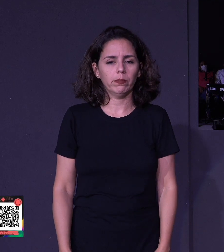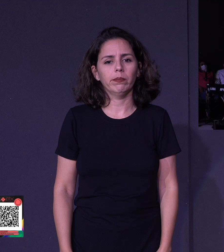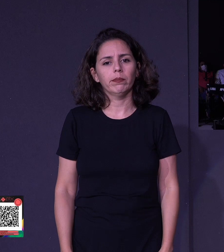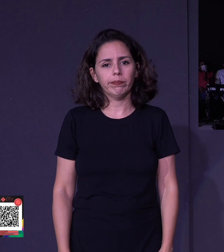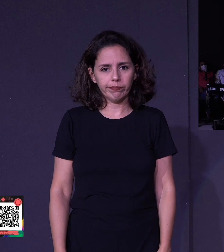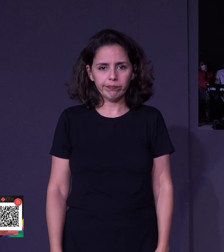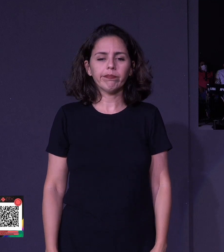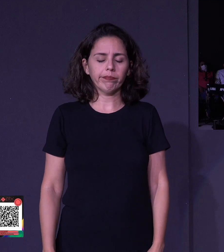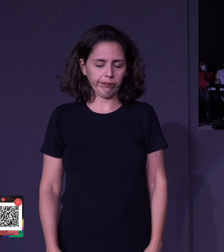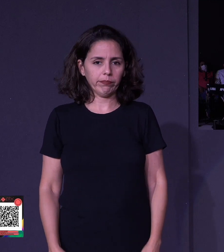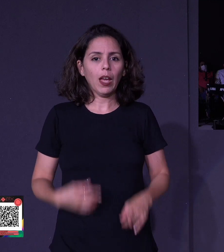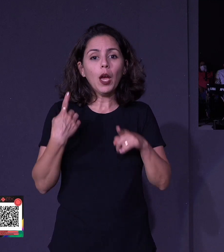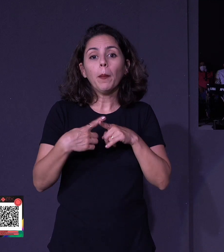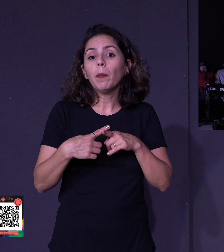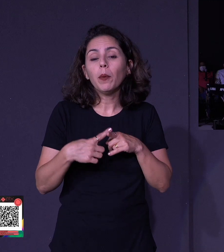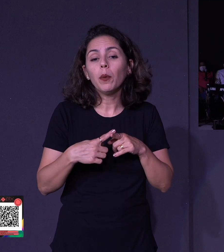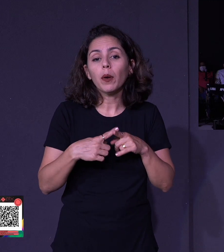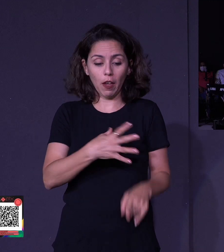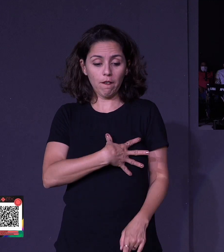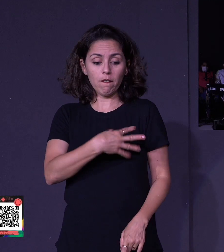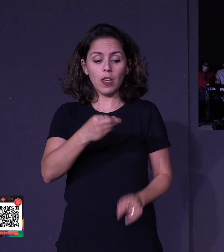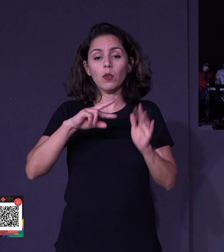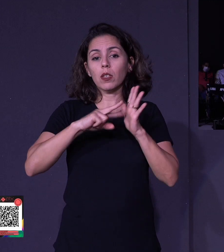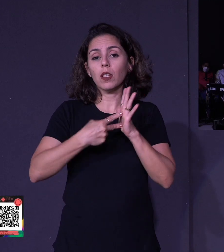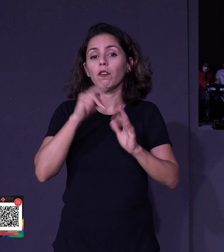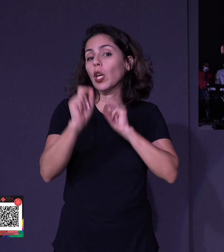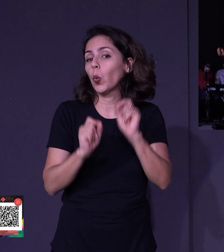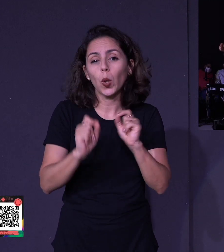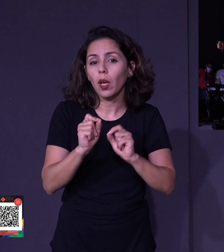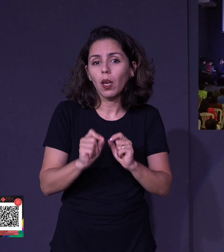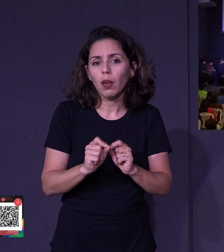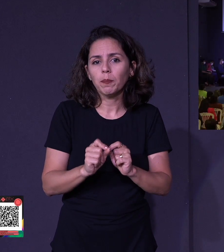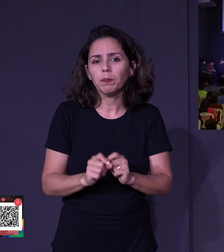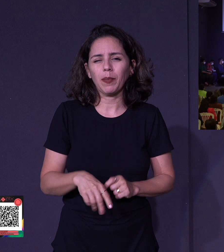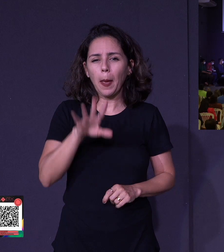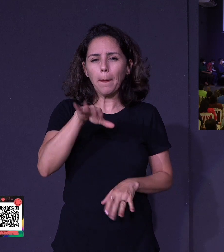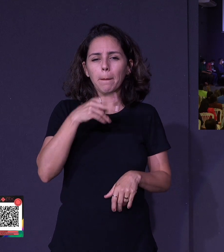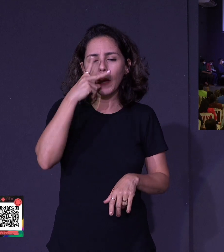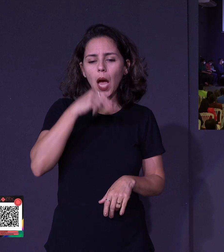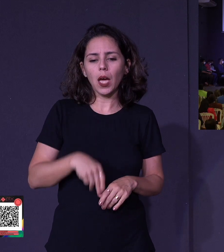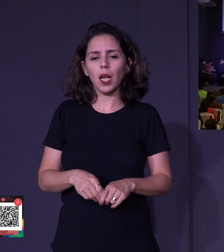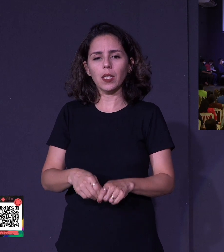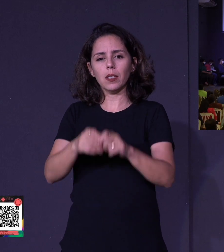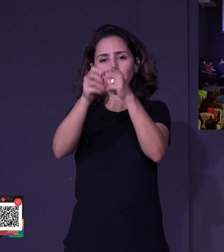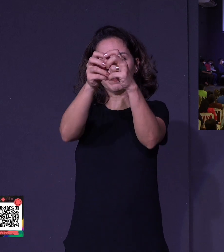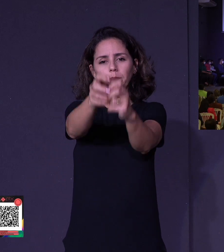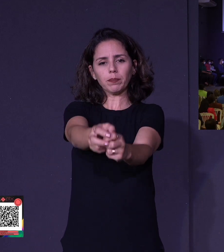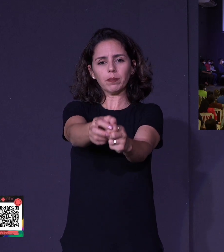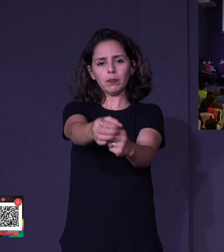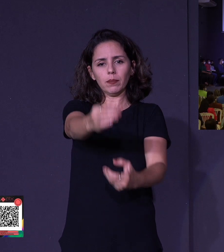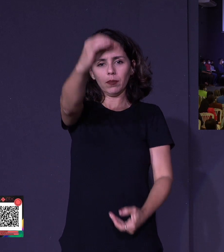São flechas que Deus colocou na nossa mão, e eles irão acertar o alvo em nome de